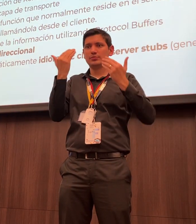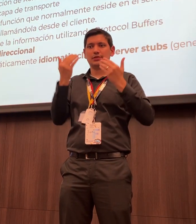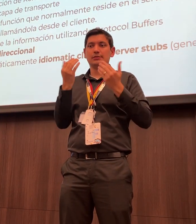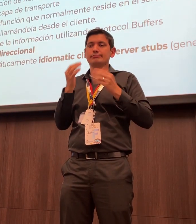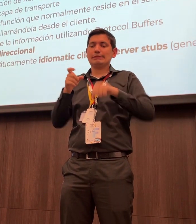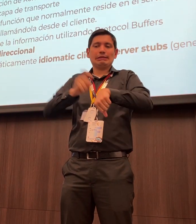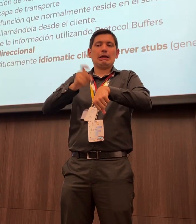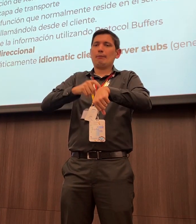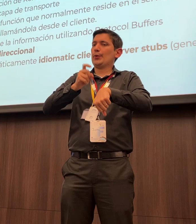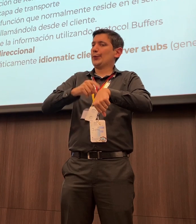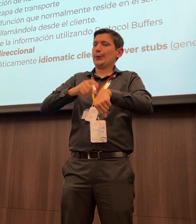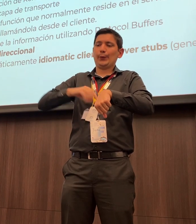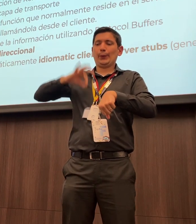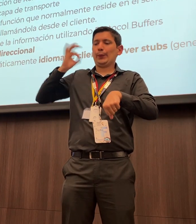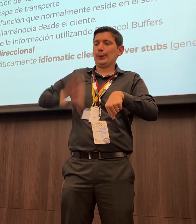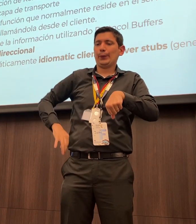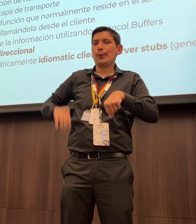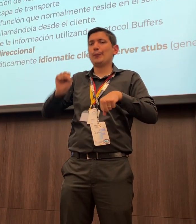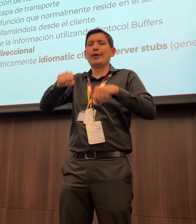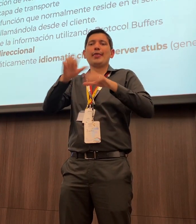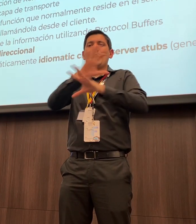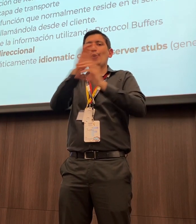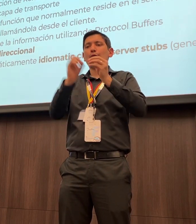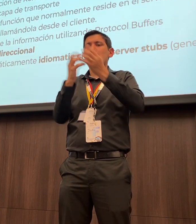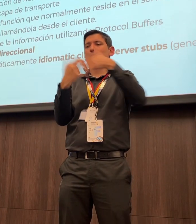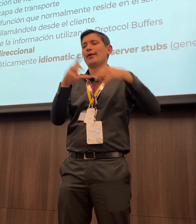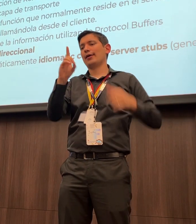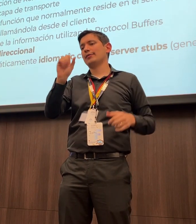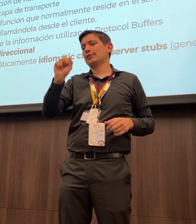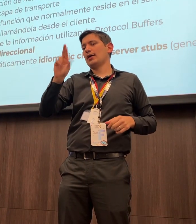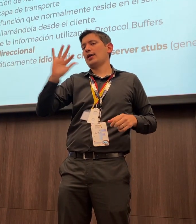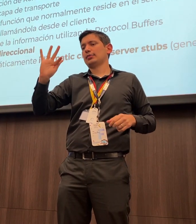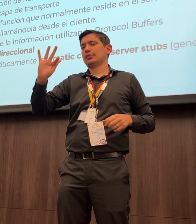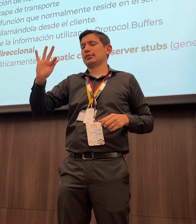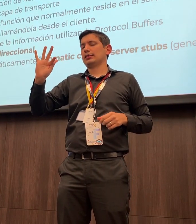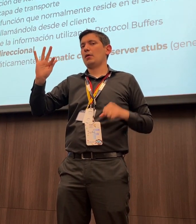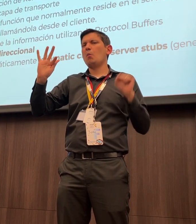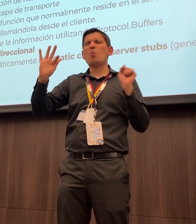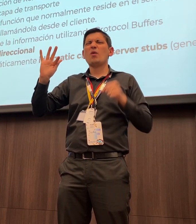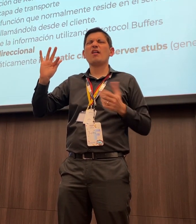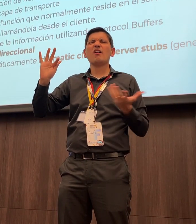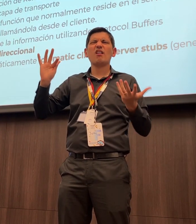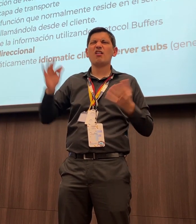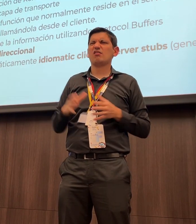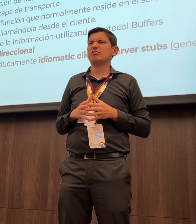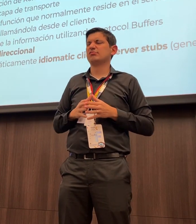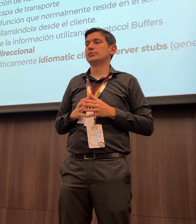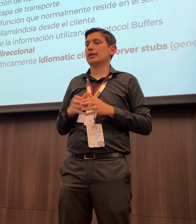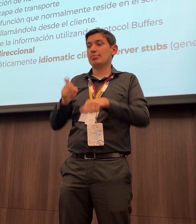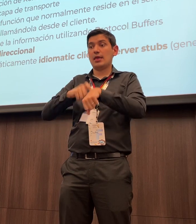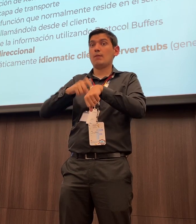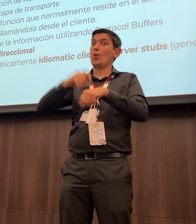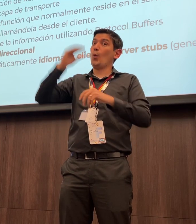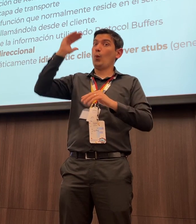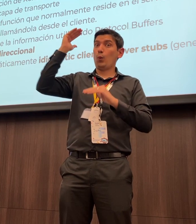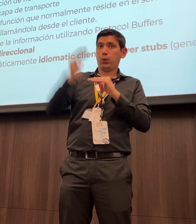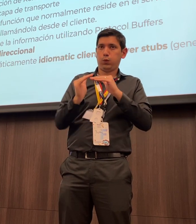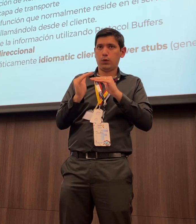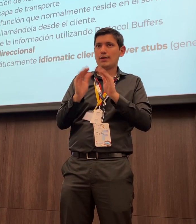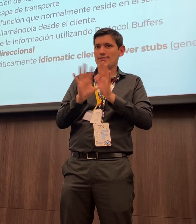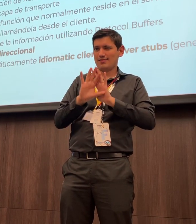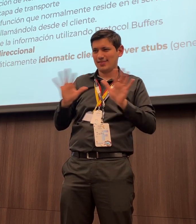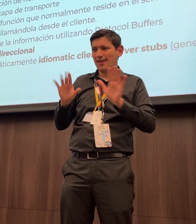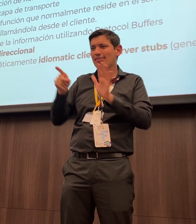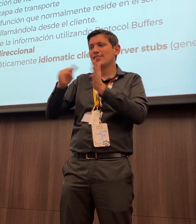mucho tiempo. Vamos a poder generar código, en este caso en Dart, para poder ahorrarnos tiempo, y a partir de